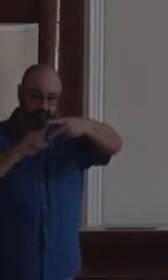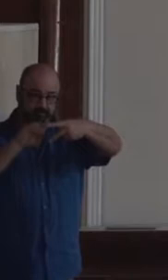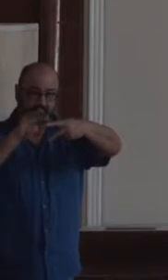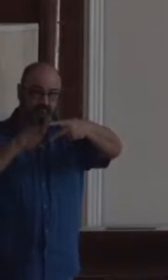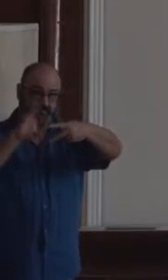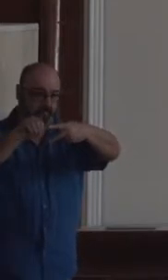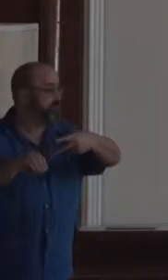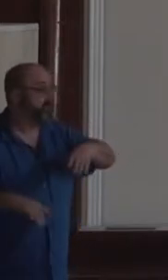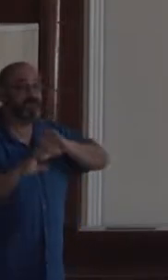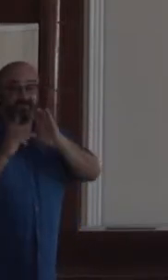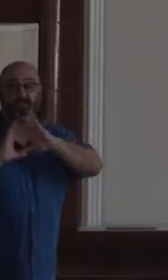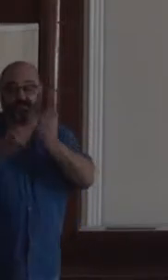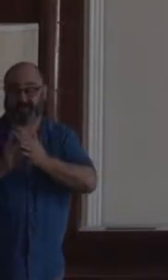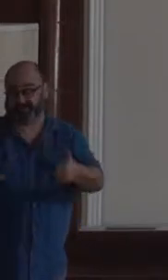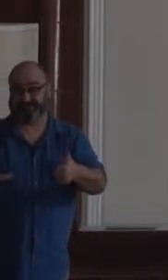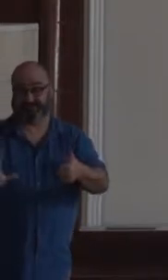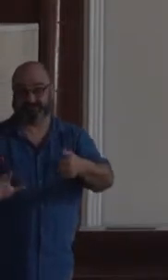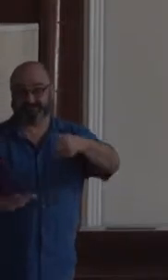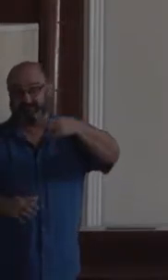Donc, on va avoir 6 tests qui vont être générés.